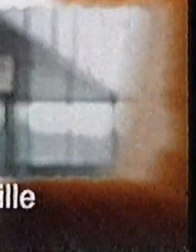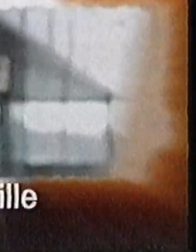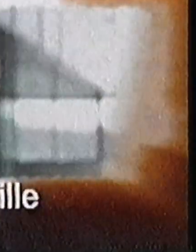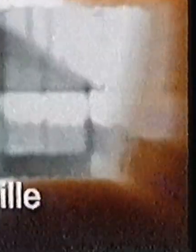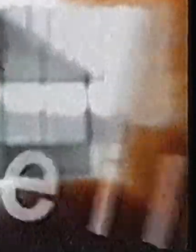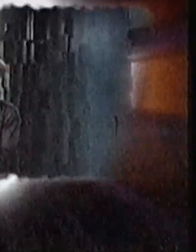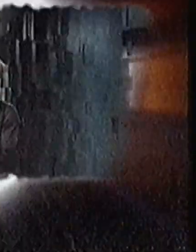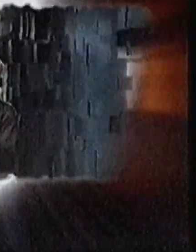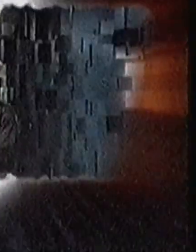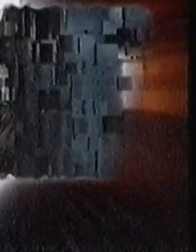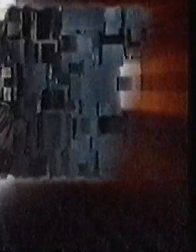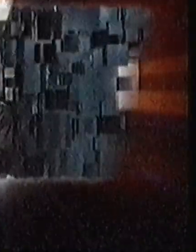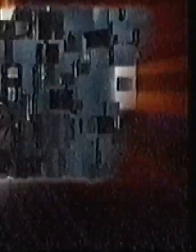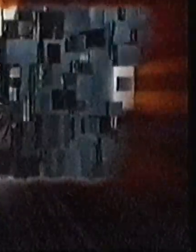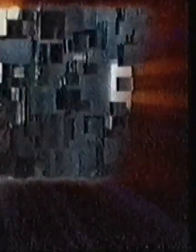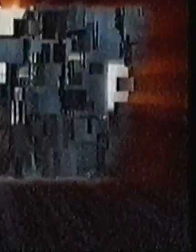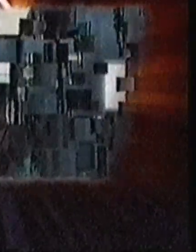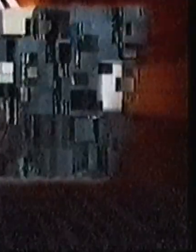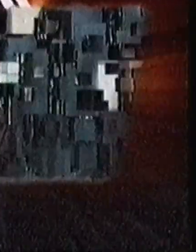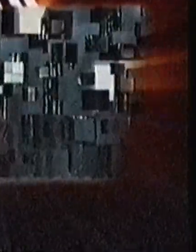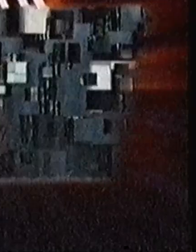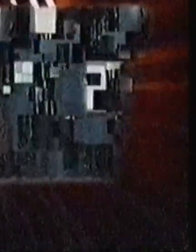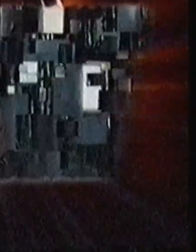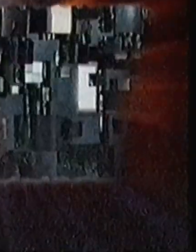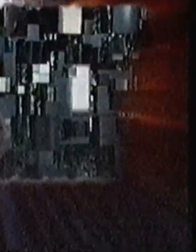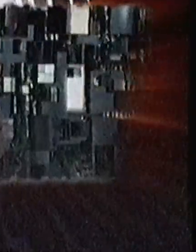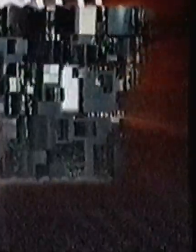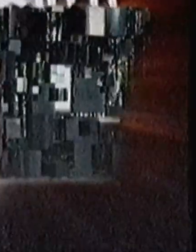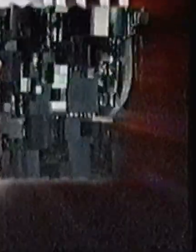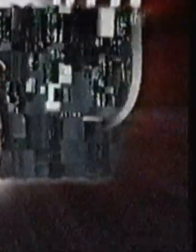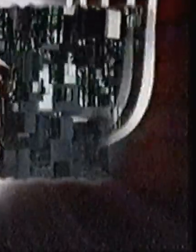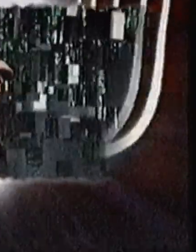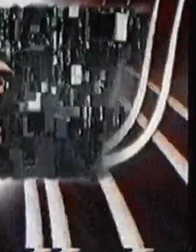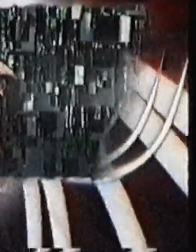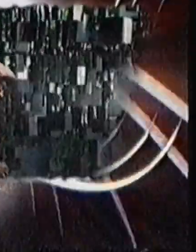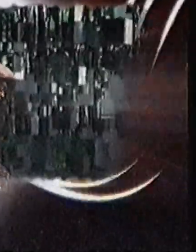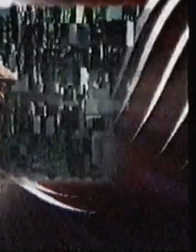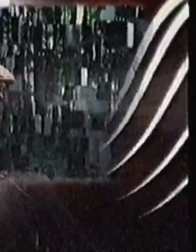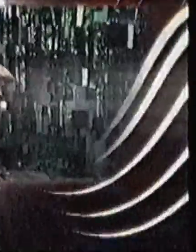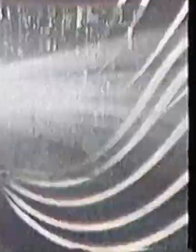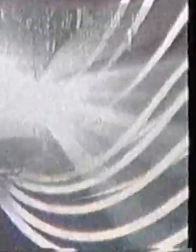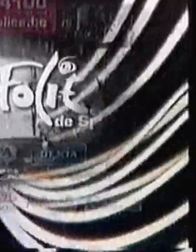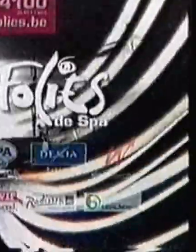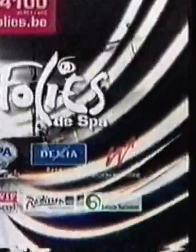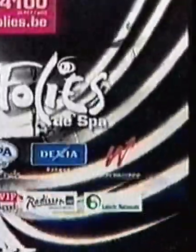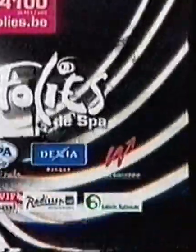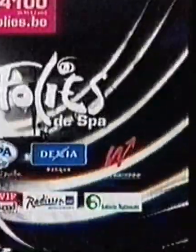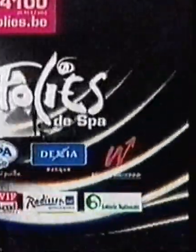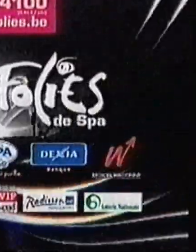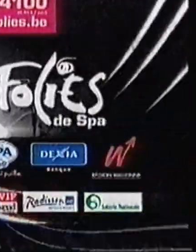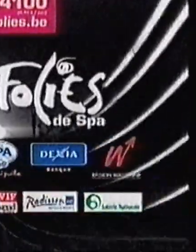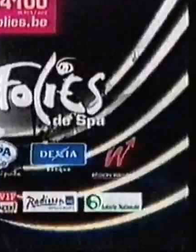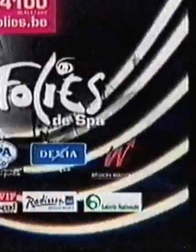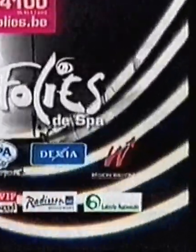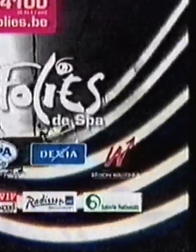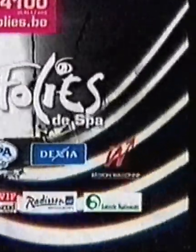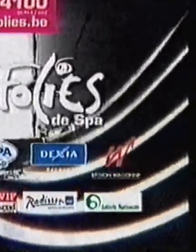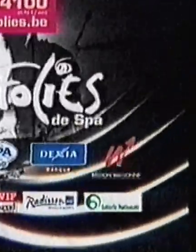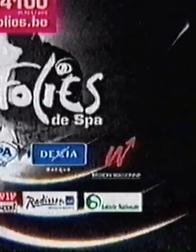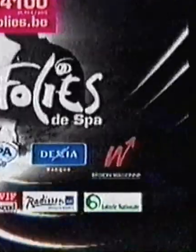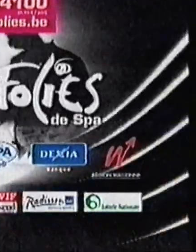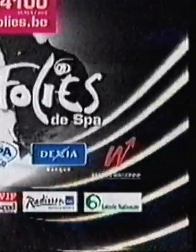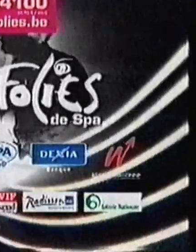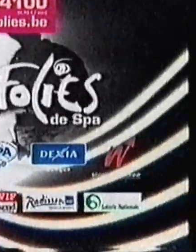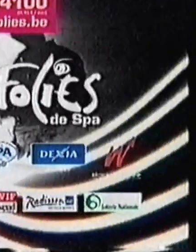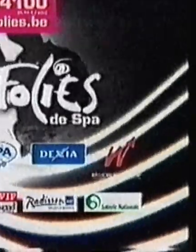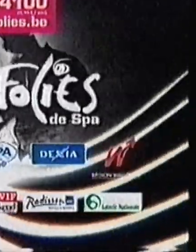les chouchous des Franco. Alors on vit, toujours comme le dernier. Les Francofolies de Spa, du 20 au